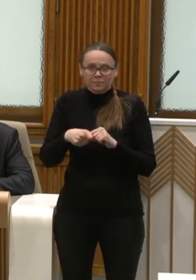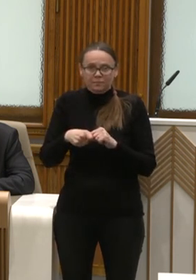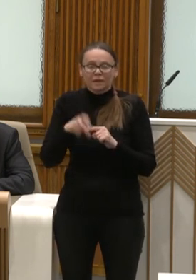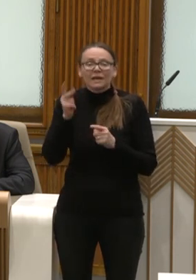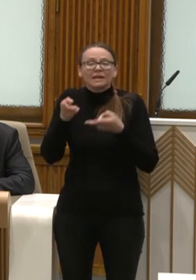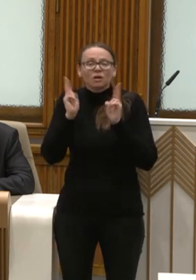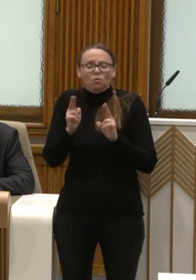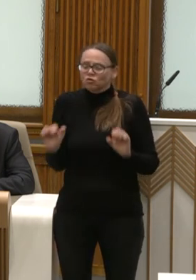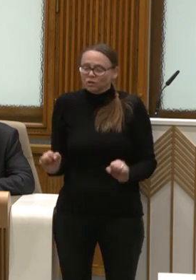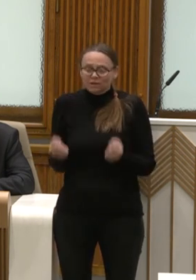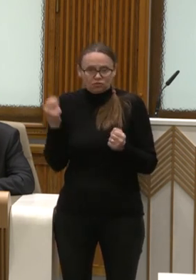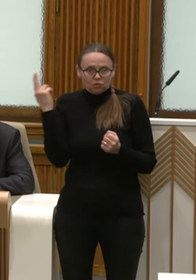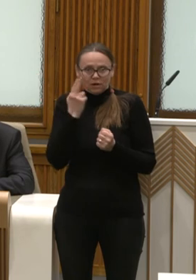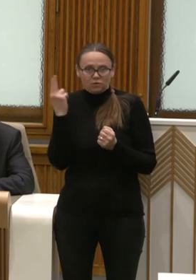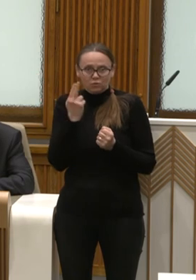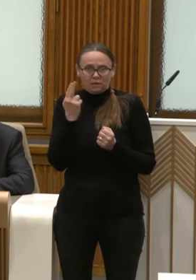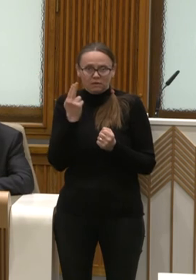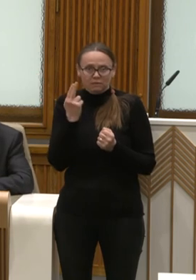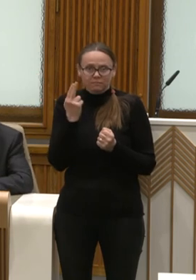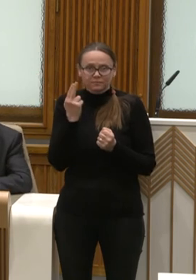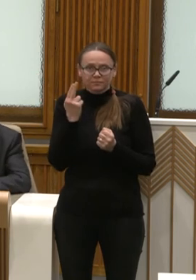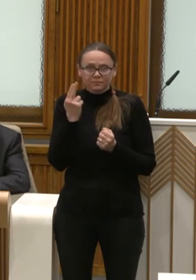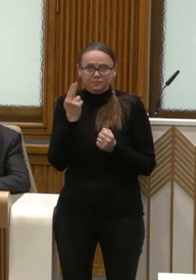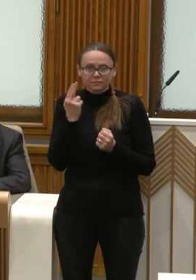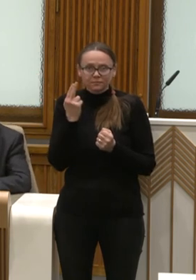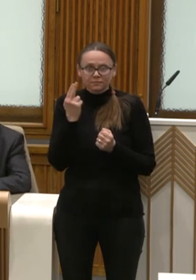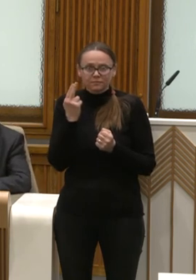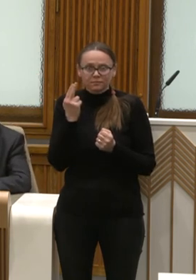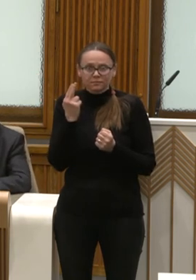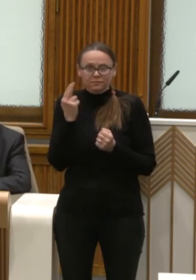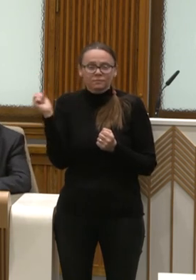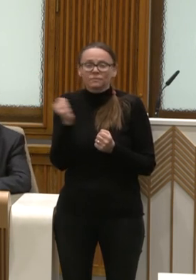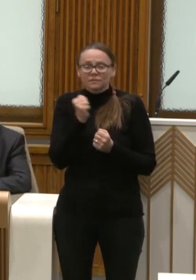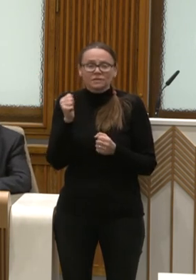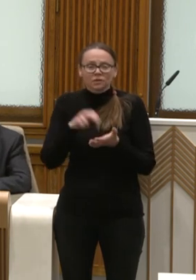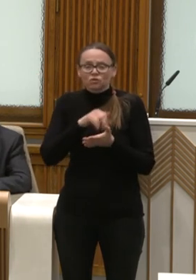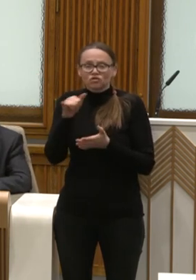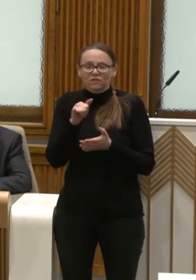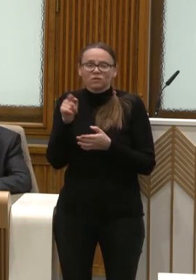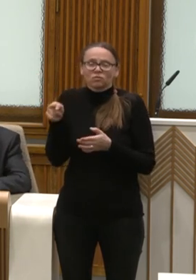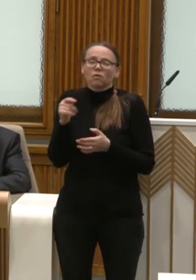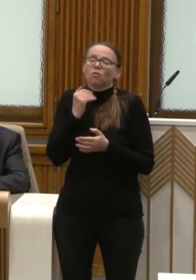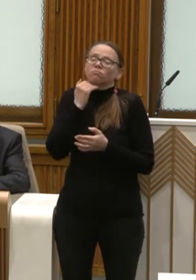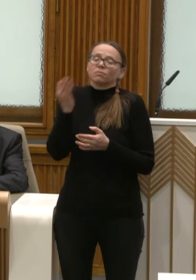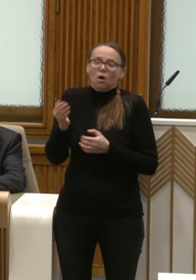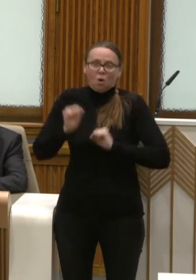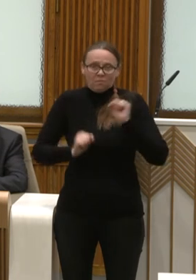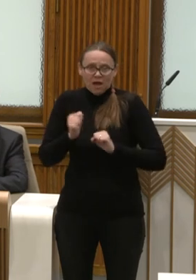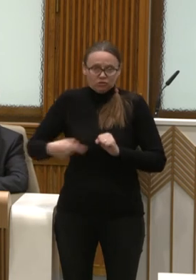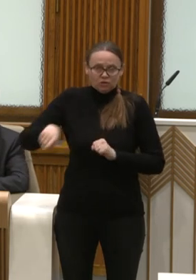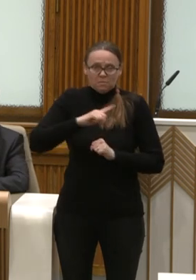ki je mogoče težko razumeti, ne, in se zato tudi malo tako še vedno nonšalantno